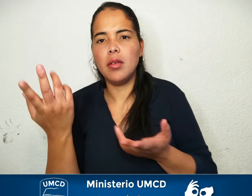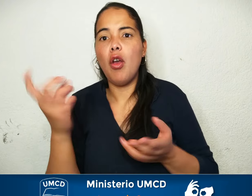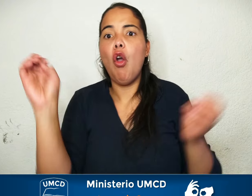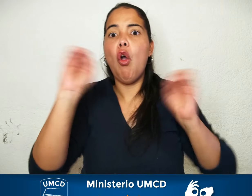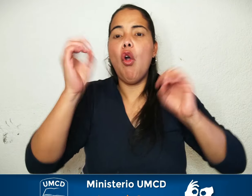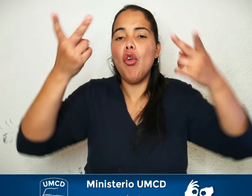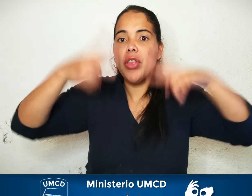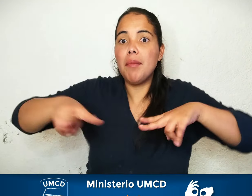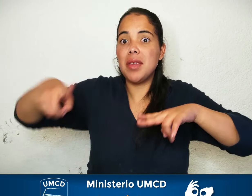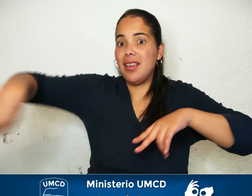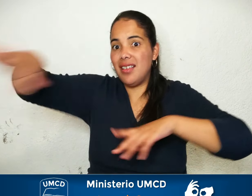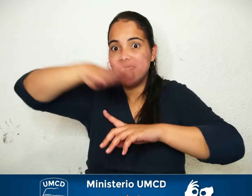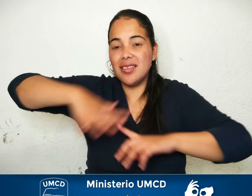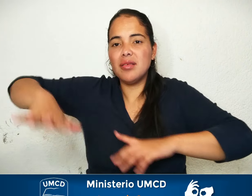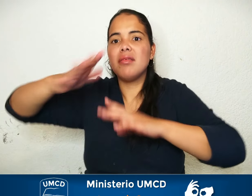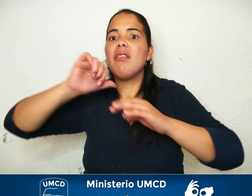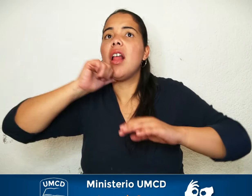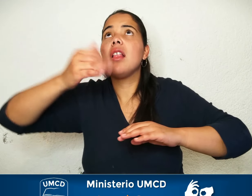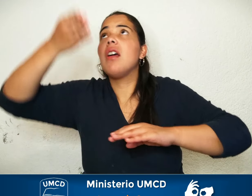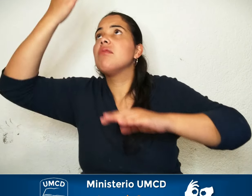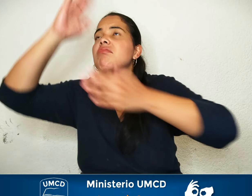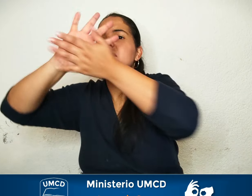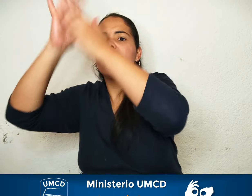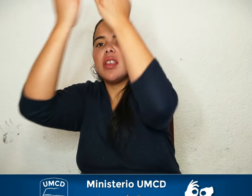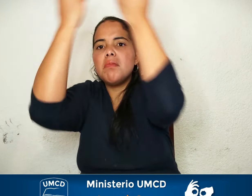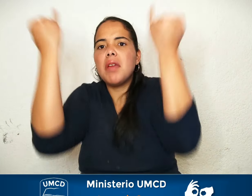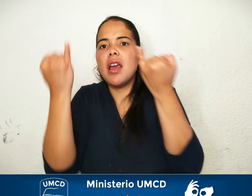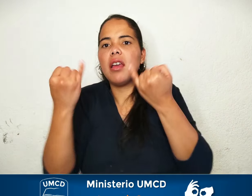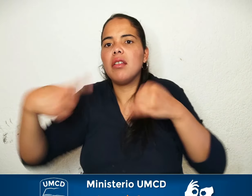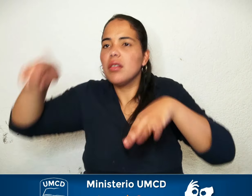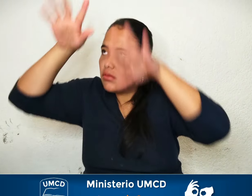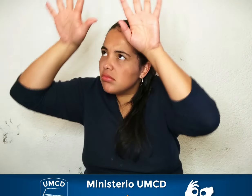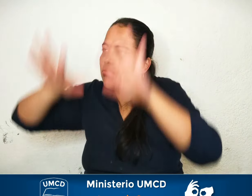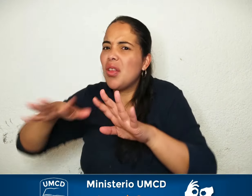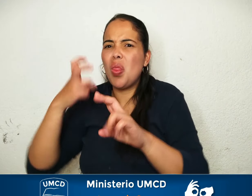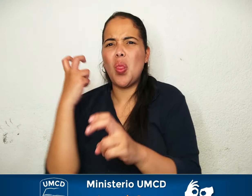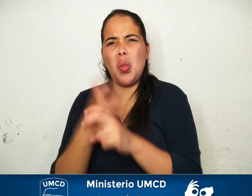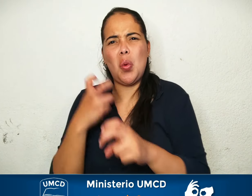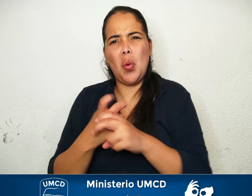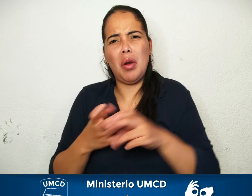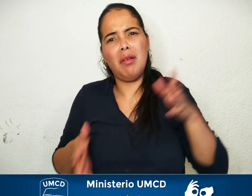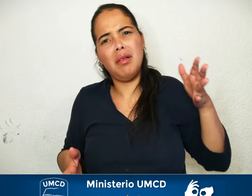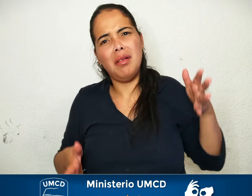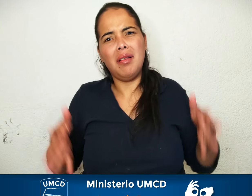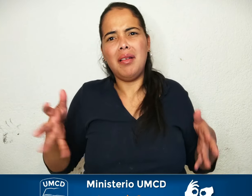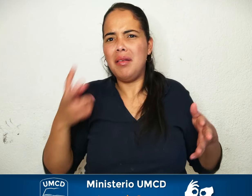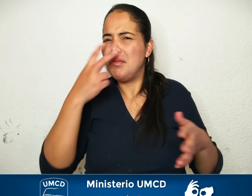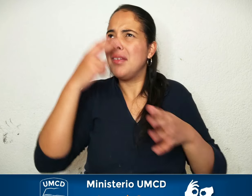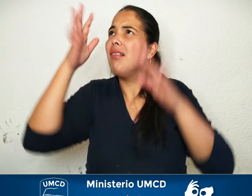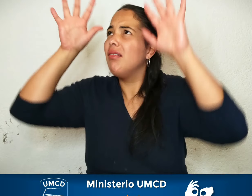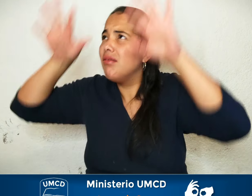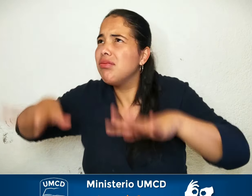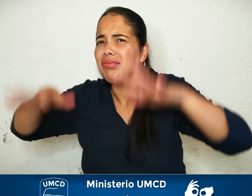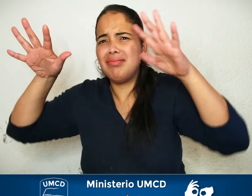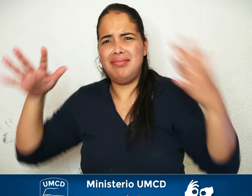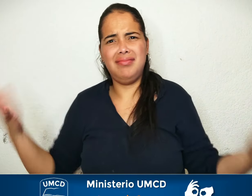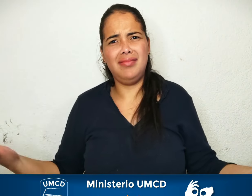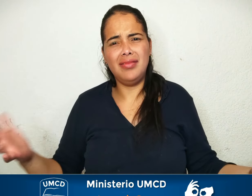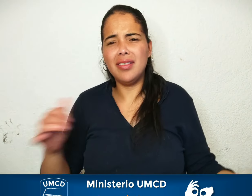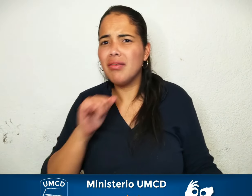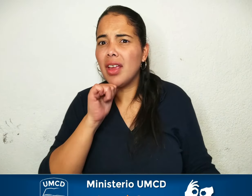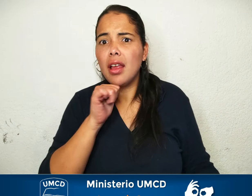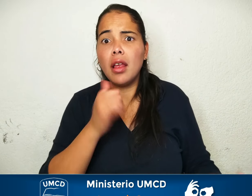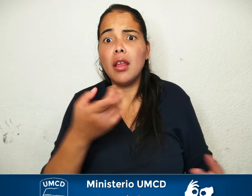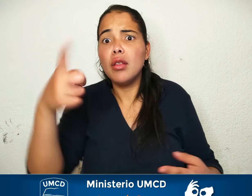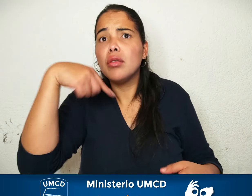que figuras creadas por el hombre sin poder para hacer nada malo y que realmente no estaban haciendo nada